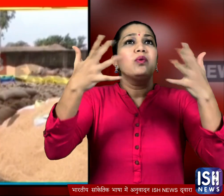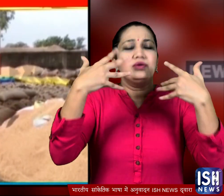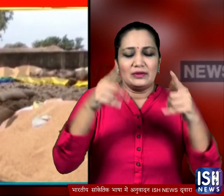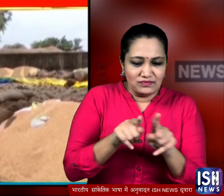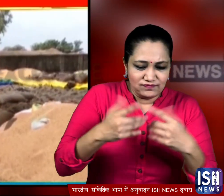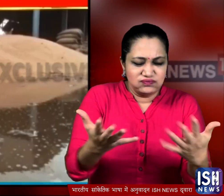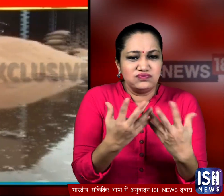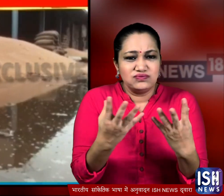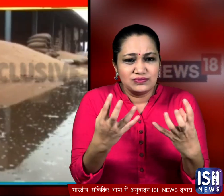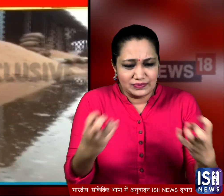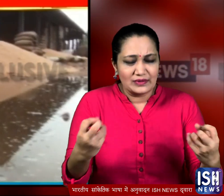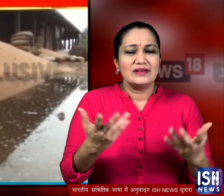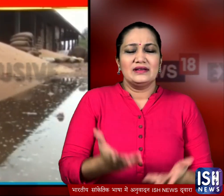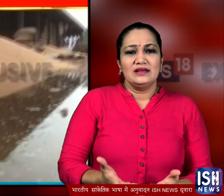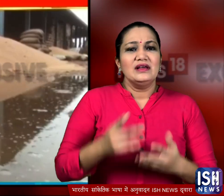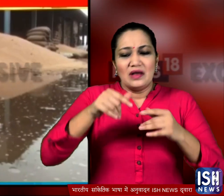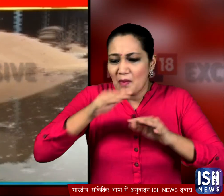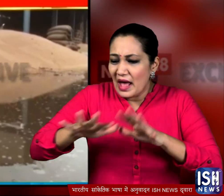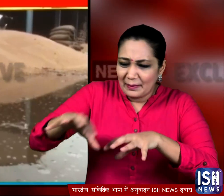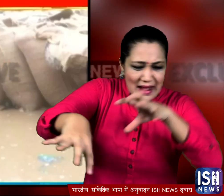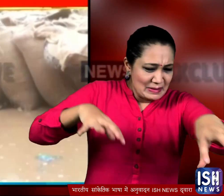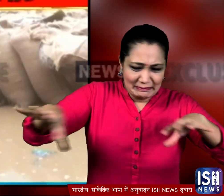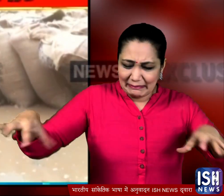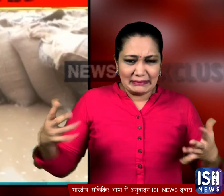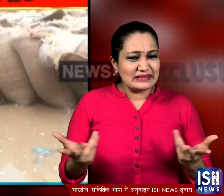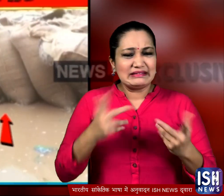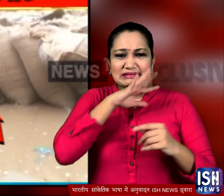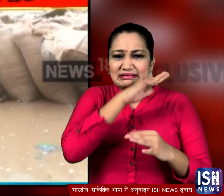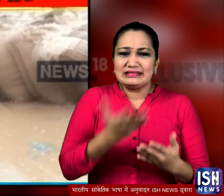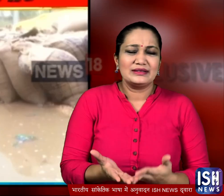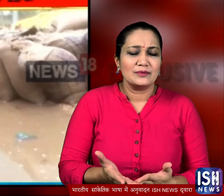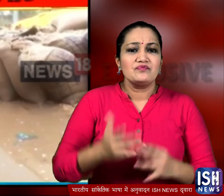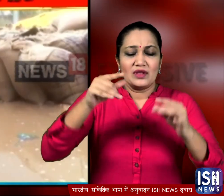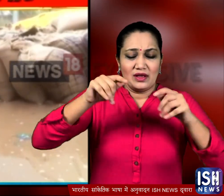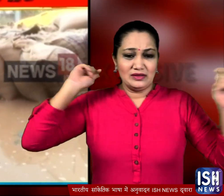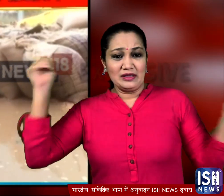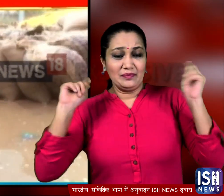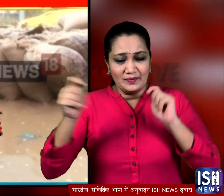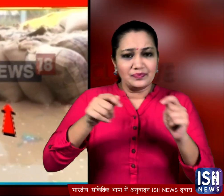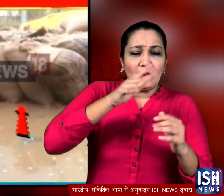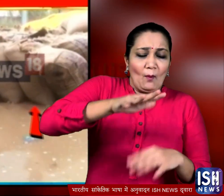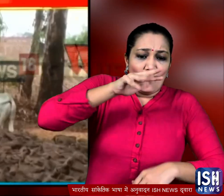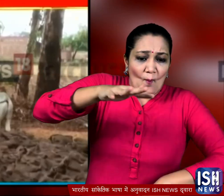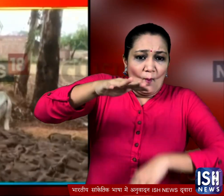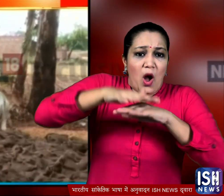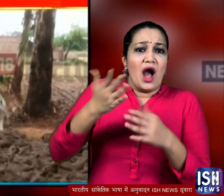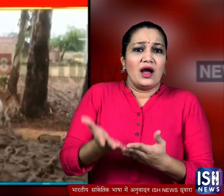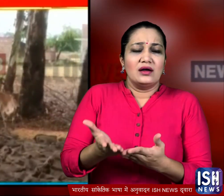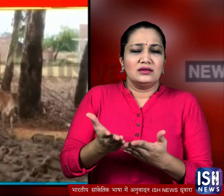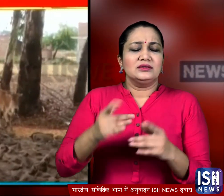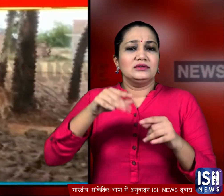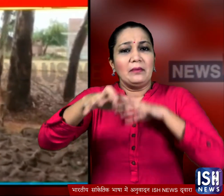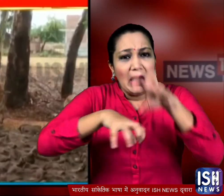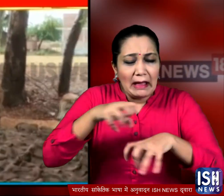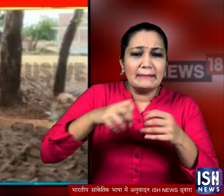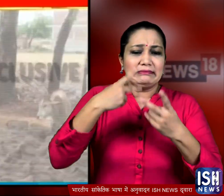कोशिश करते दिखाई दिए। मंडी में कई जगह पानी भरा हुआ नजर आया। इसके अलावा गेहूं की कई बोरियां तो पूरी तरह डूबी दिखी। इस मौके का